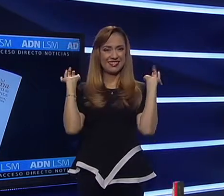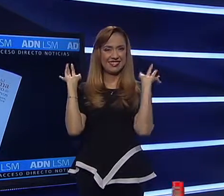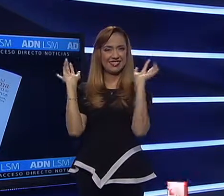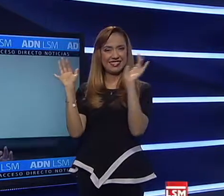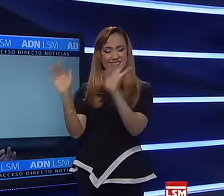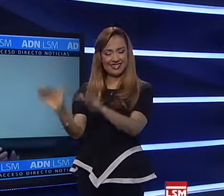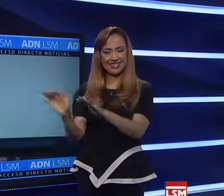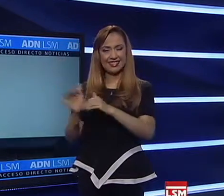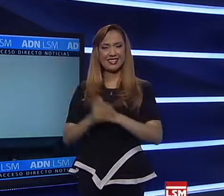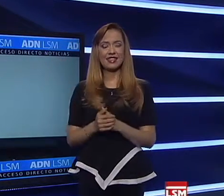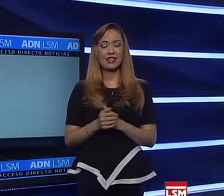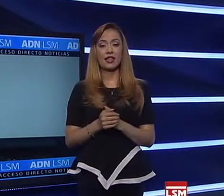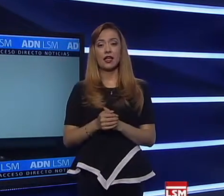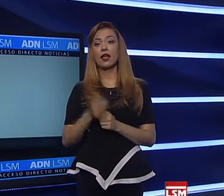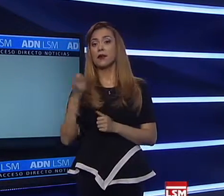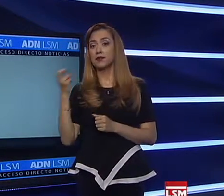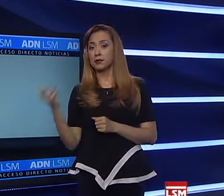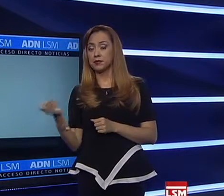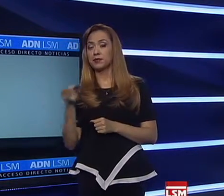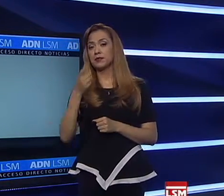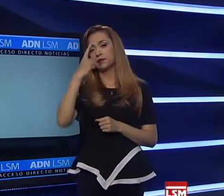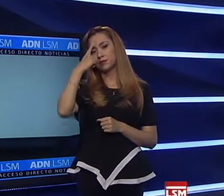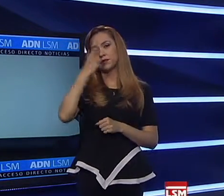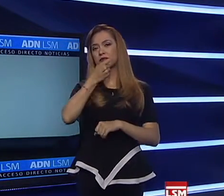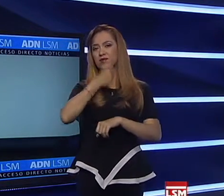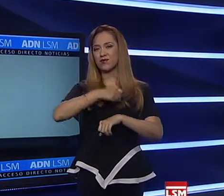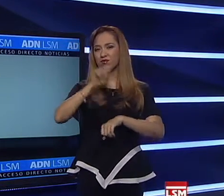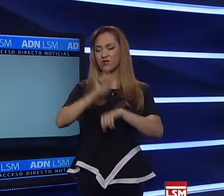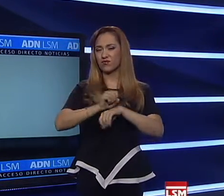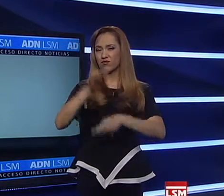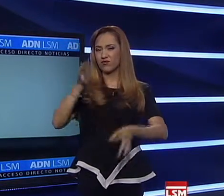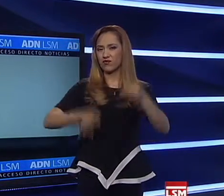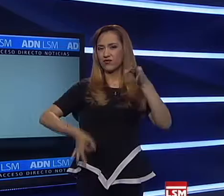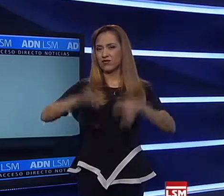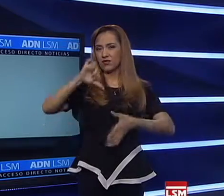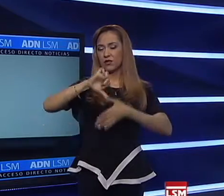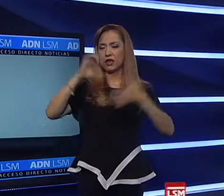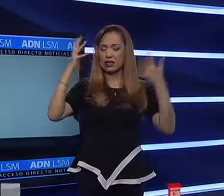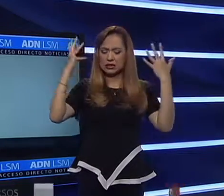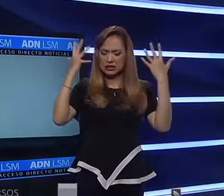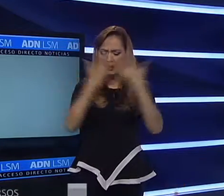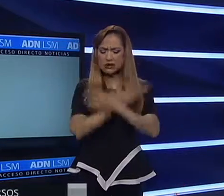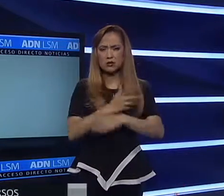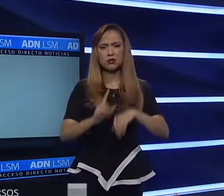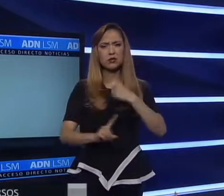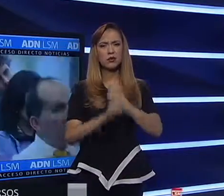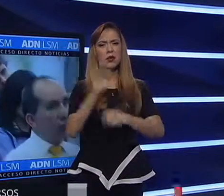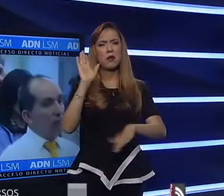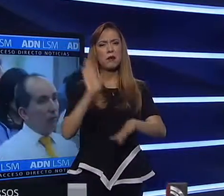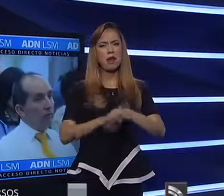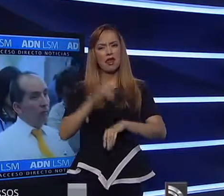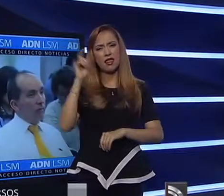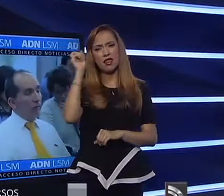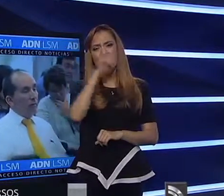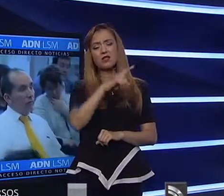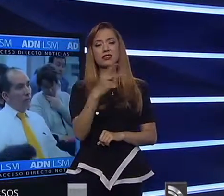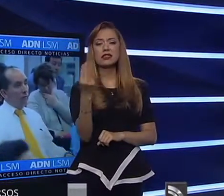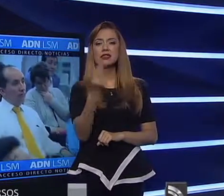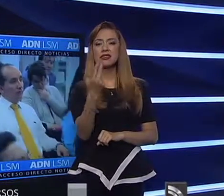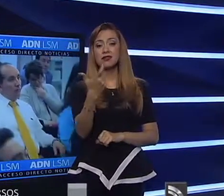Ahí el secretario ejecutivo de la Corte Interamericana reconoció que uno de los principales desafíos del sistema regional es la obtención de recursos.